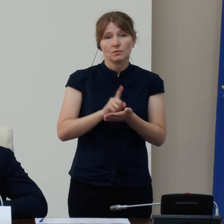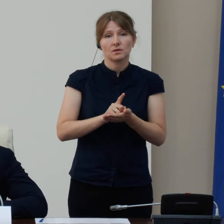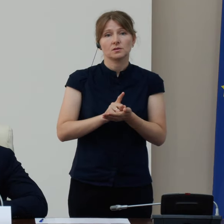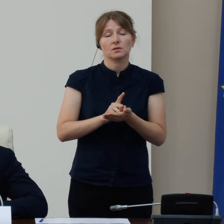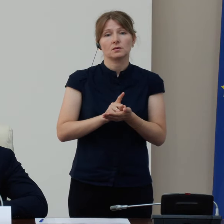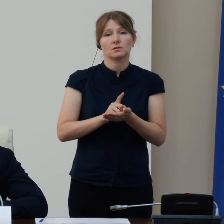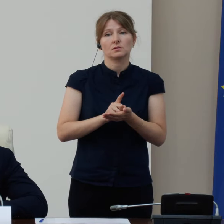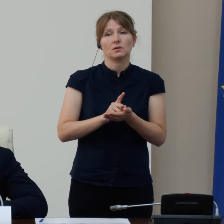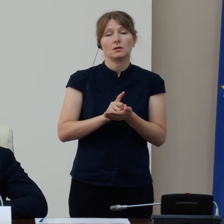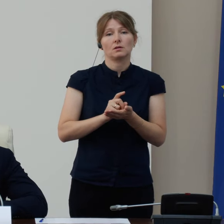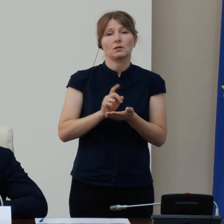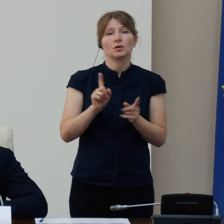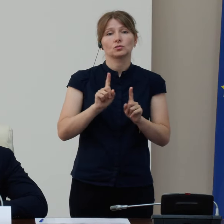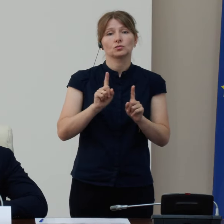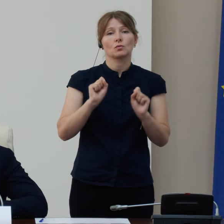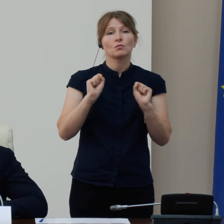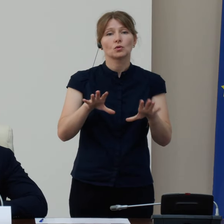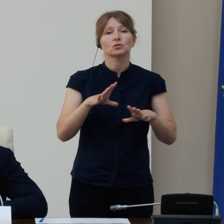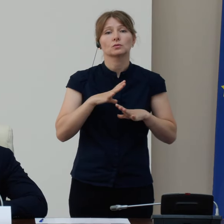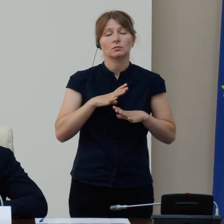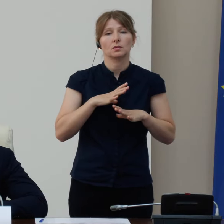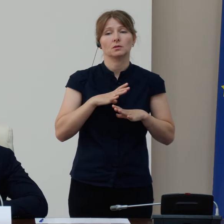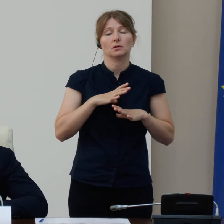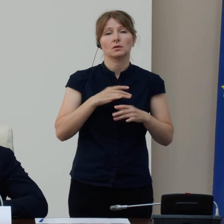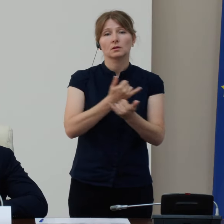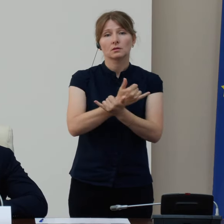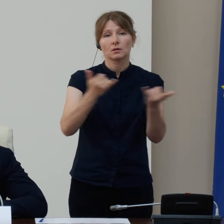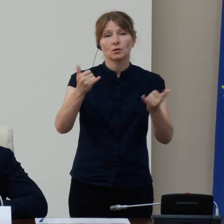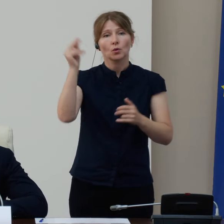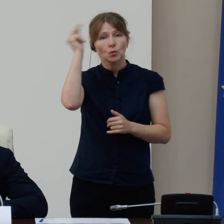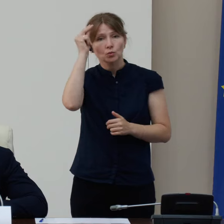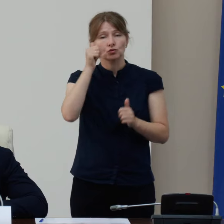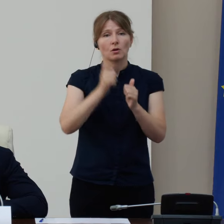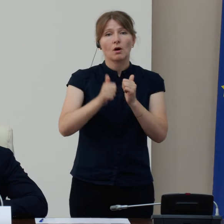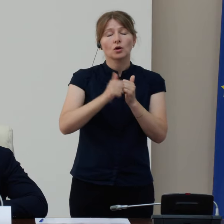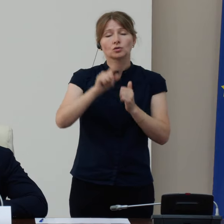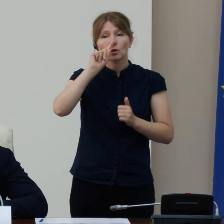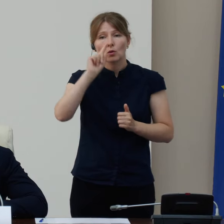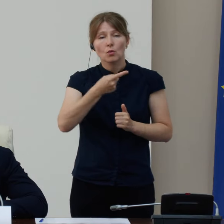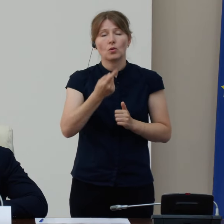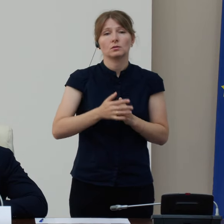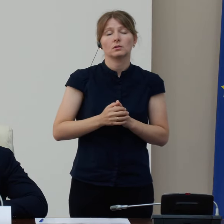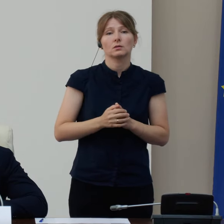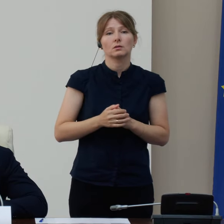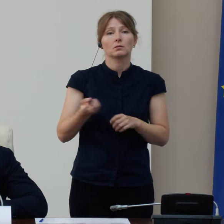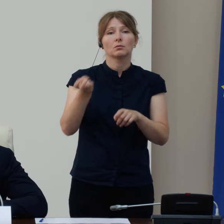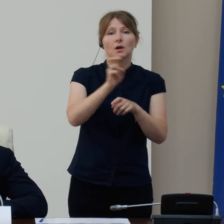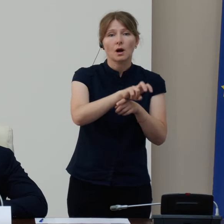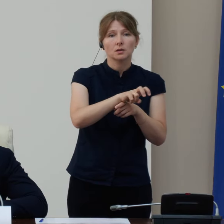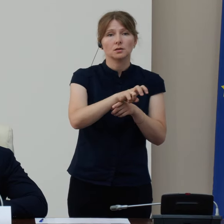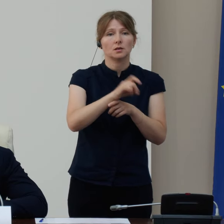colegii noștri, într-un mod sistematic, în fiecare an, pot să vină